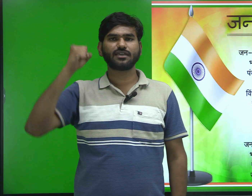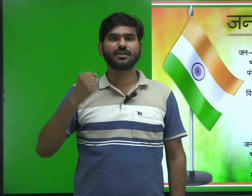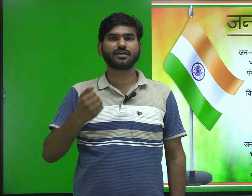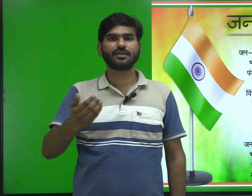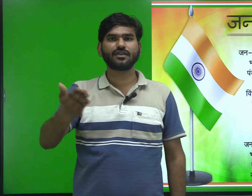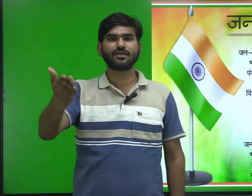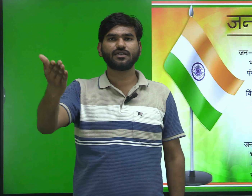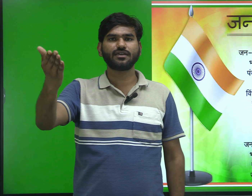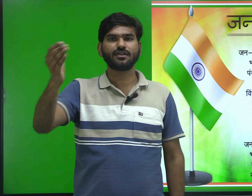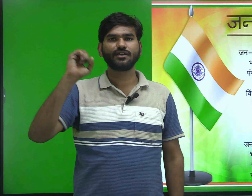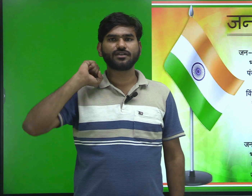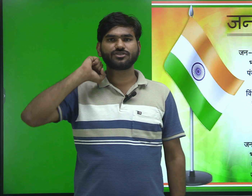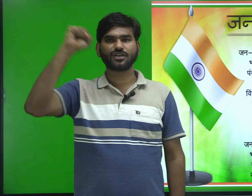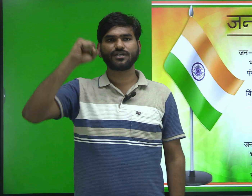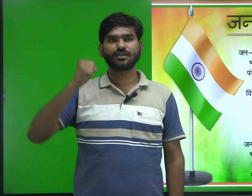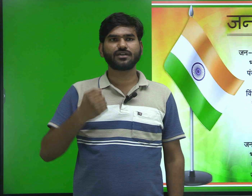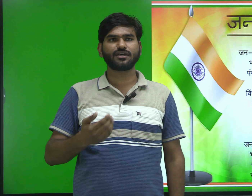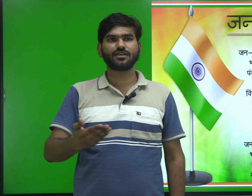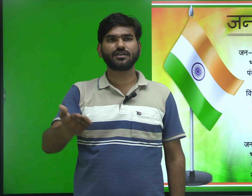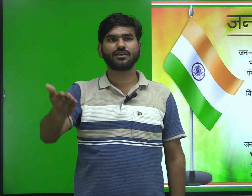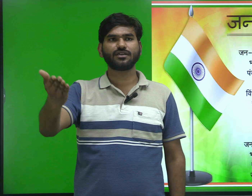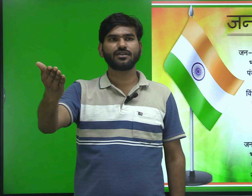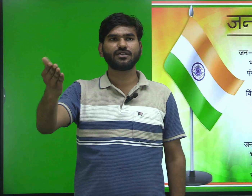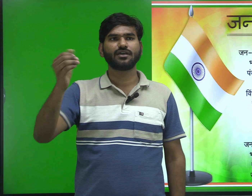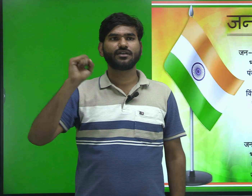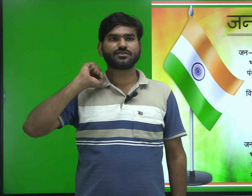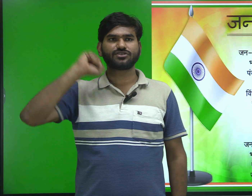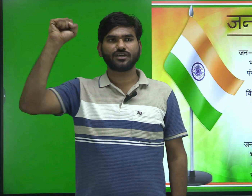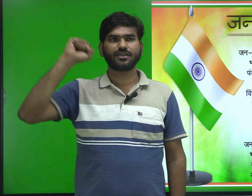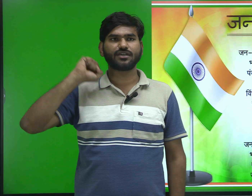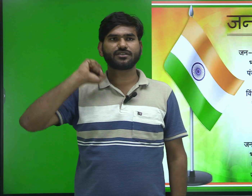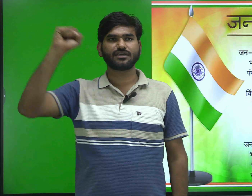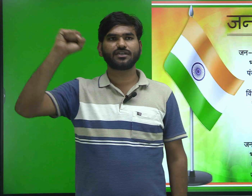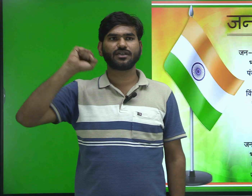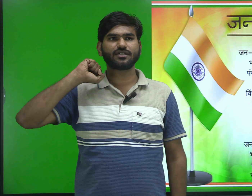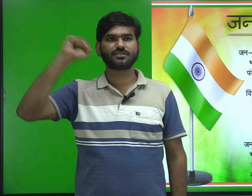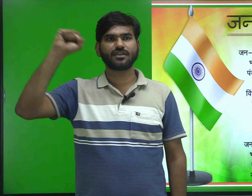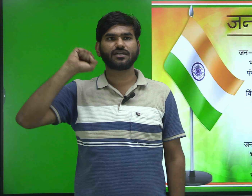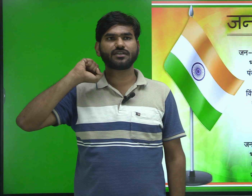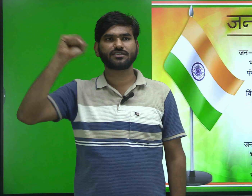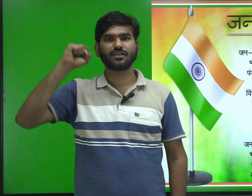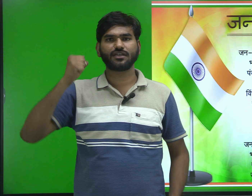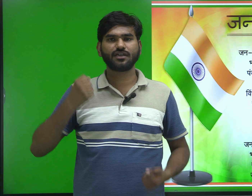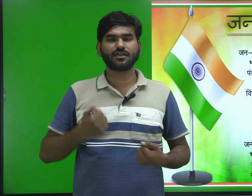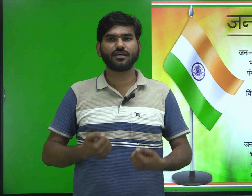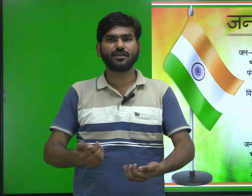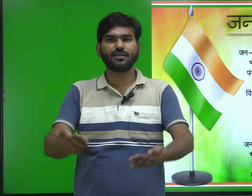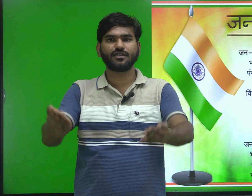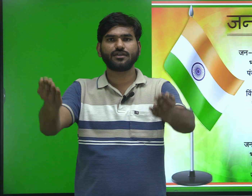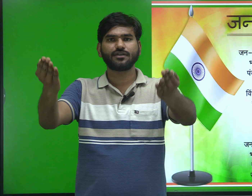हे जय हे, जय जय जय जय हे।